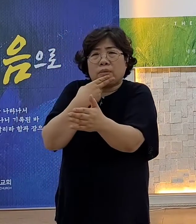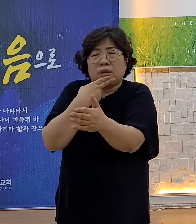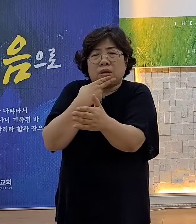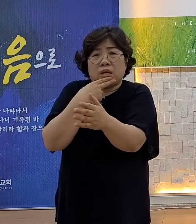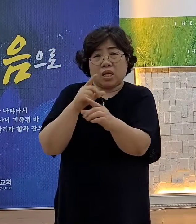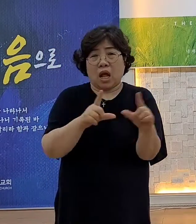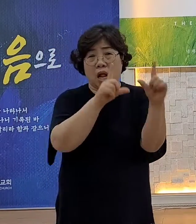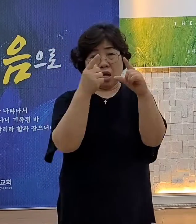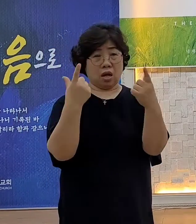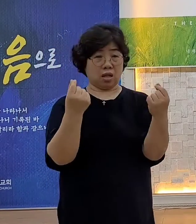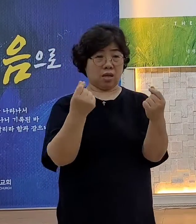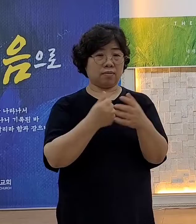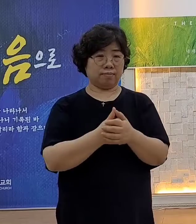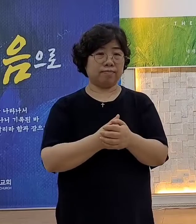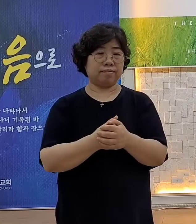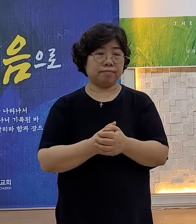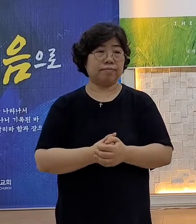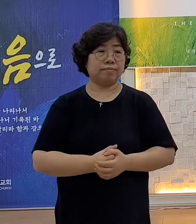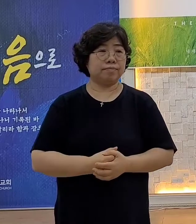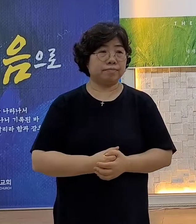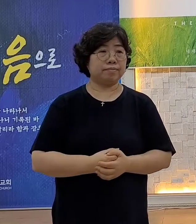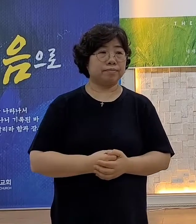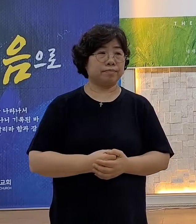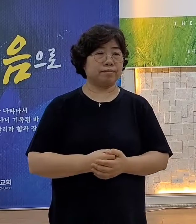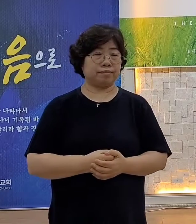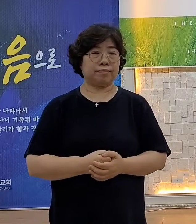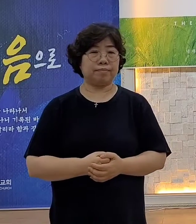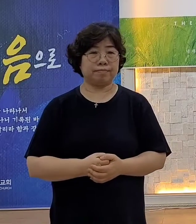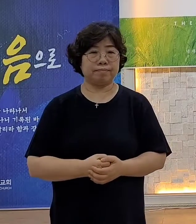않겠다라는 생각을 하게 됐어요.